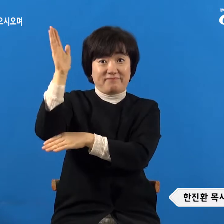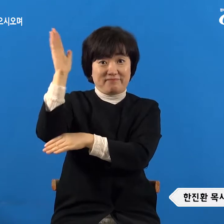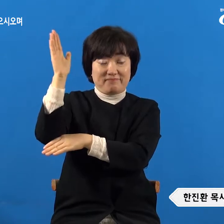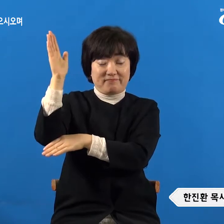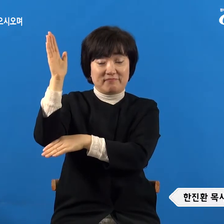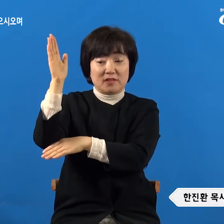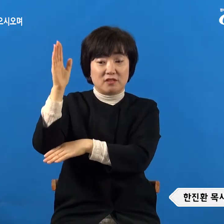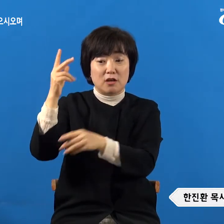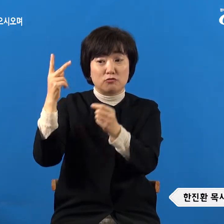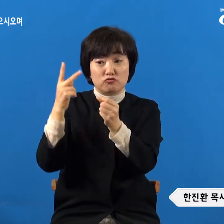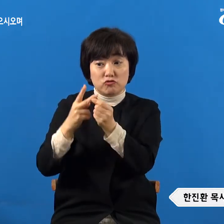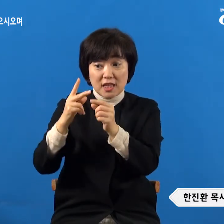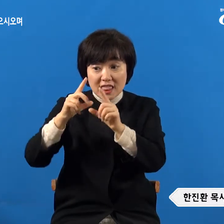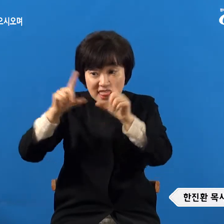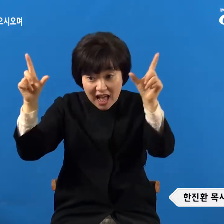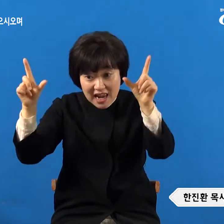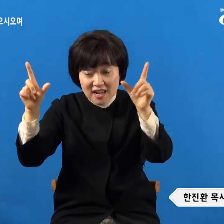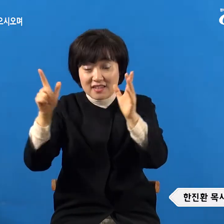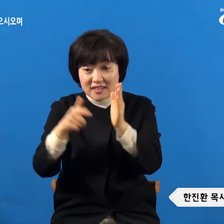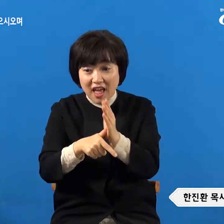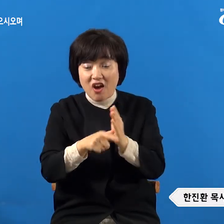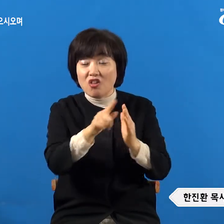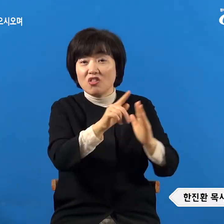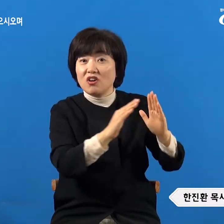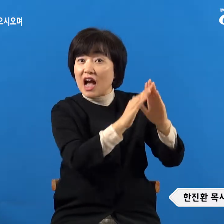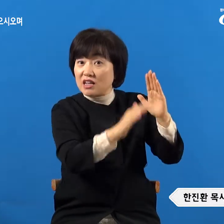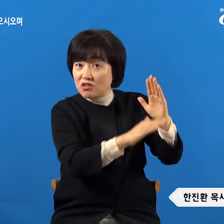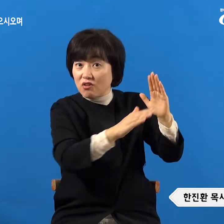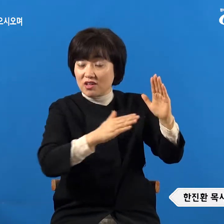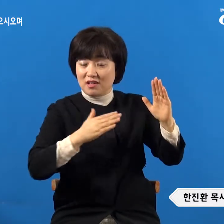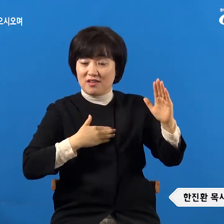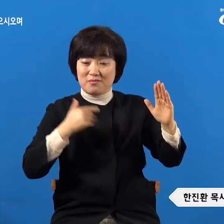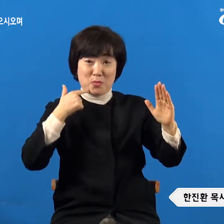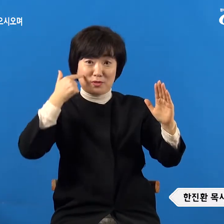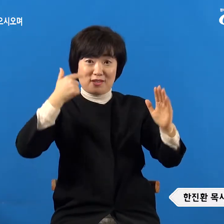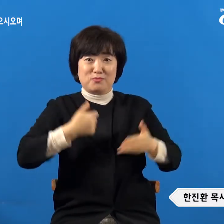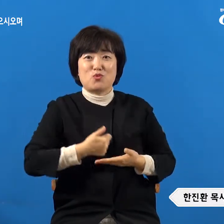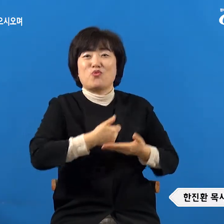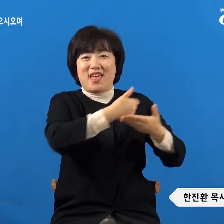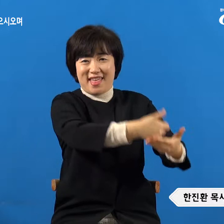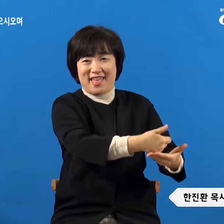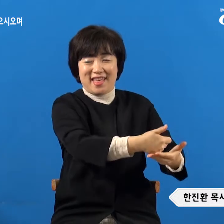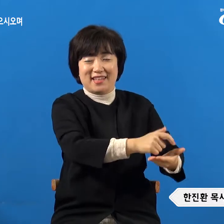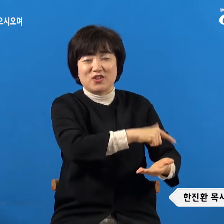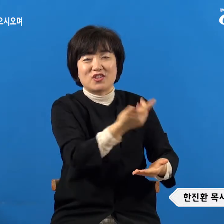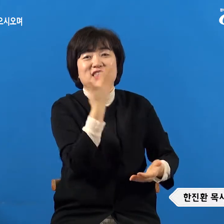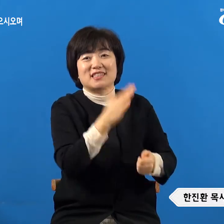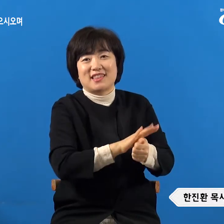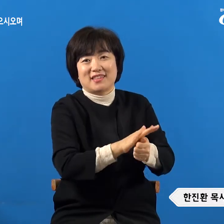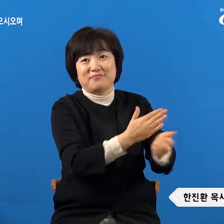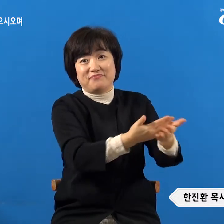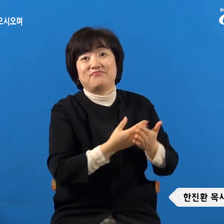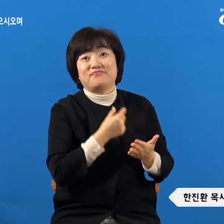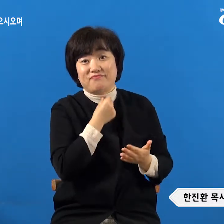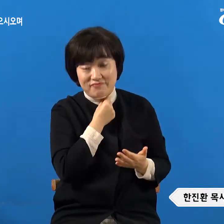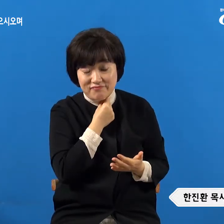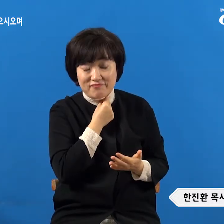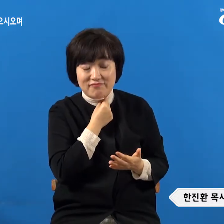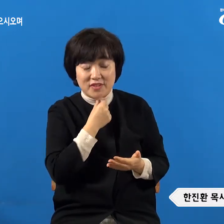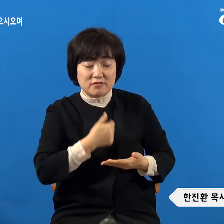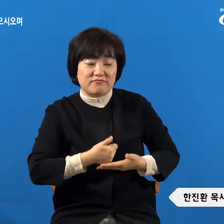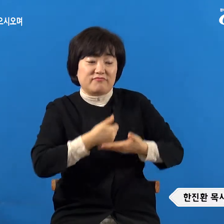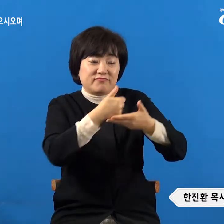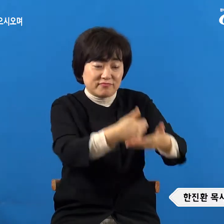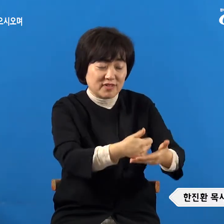저녁 식사 대접을 받게 됐습니다. 그 부부가 저녁 식사를 대접하면서 그 자리에서 이런 간증을